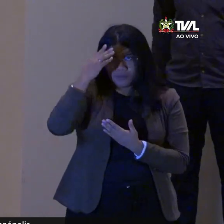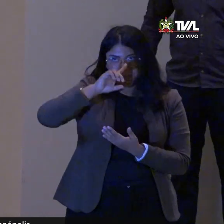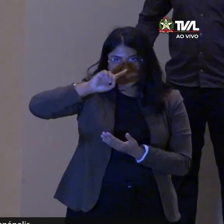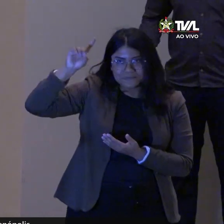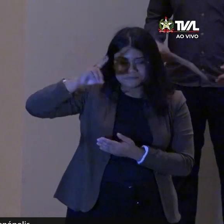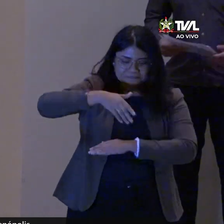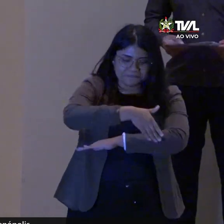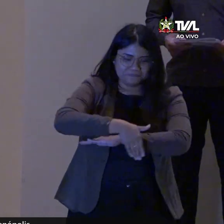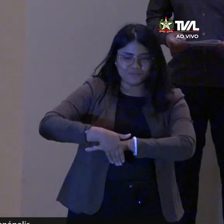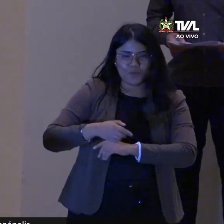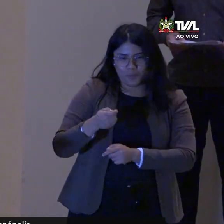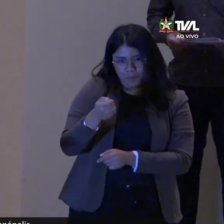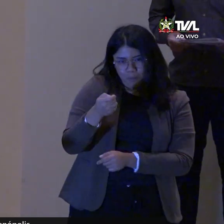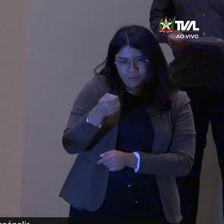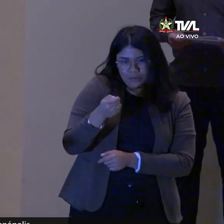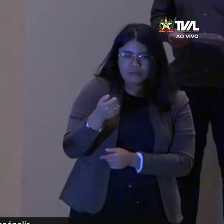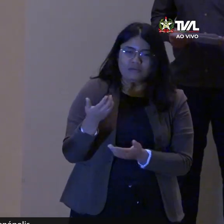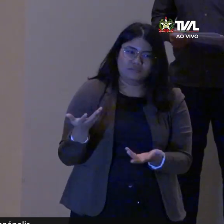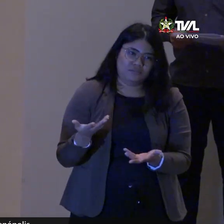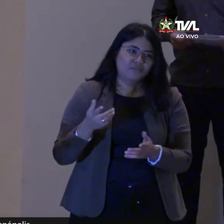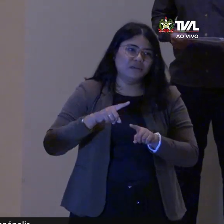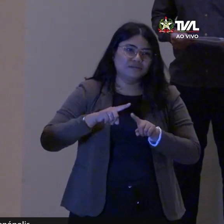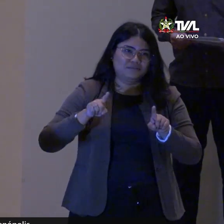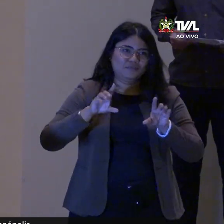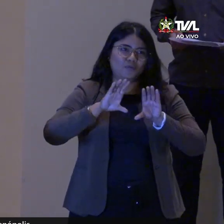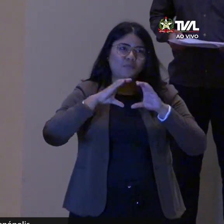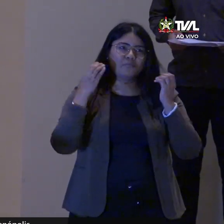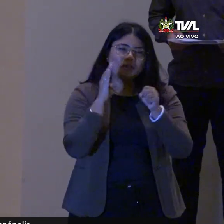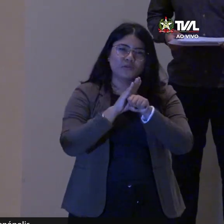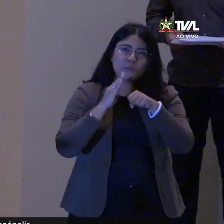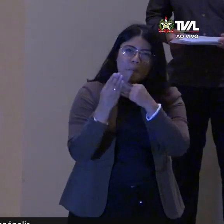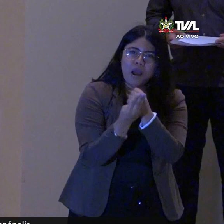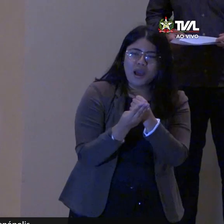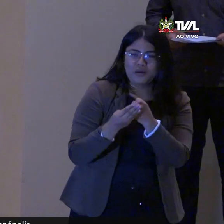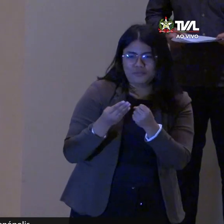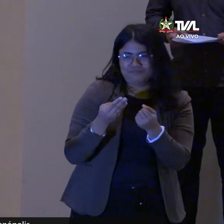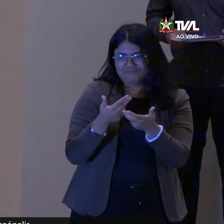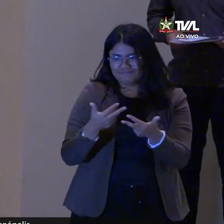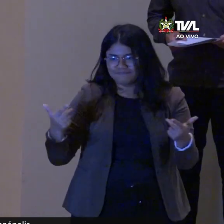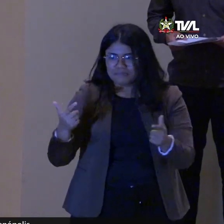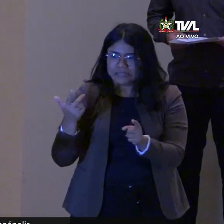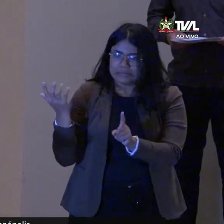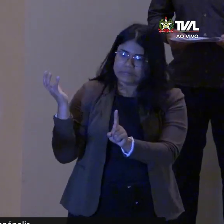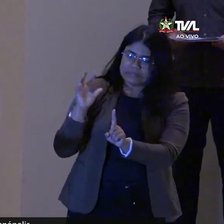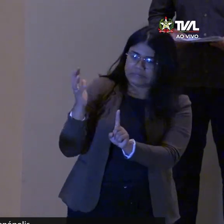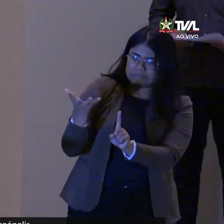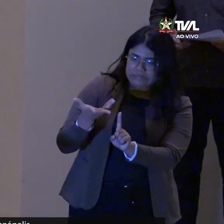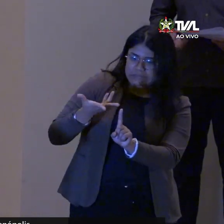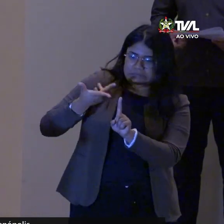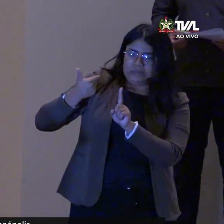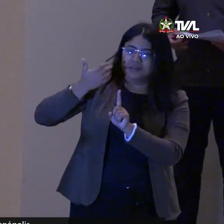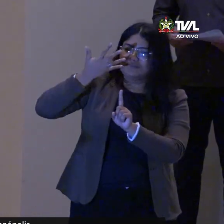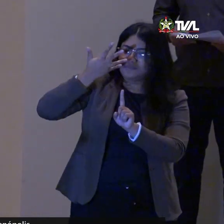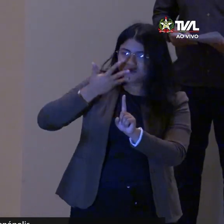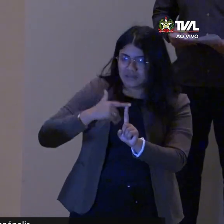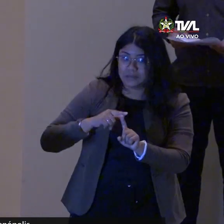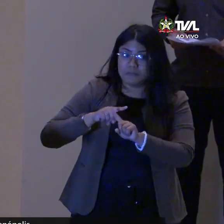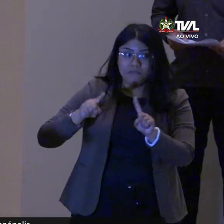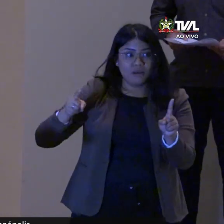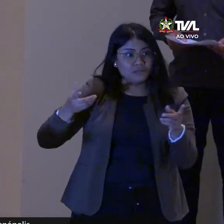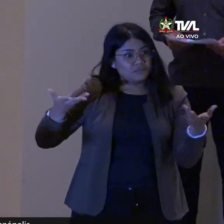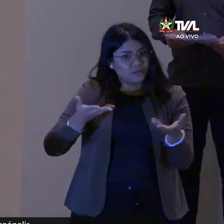situação de rua mas nas comunidades mais vulneráveis sim o tráfico tá lá aliciando as crianças agora a gente tem esse Horizonte